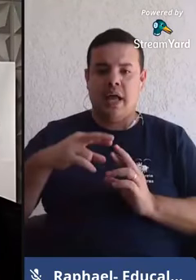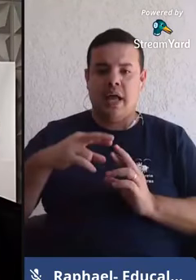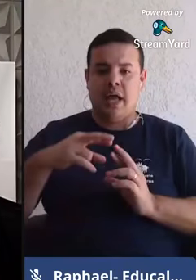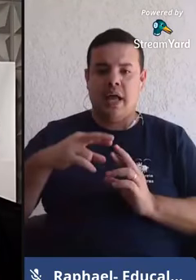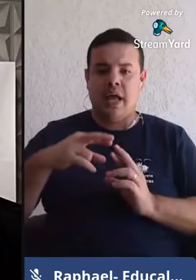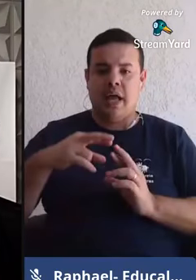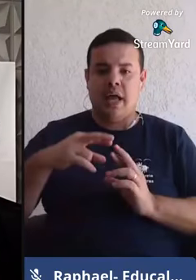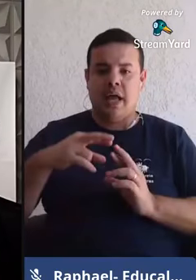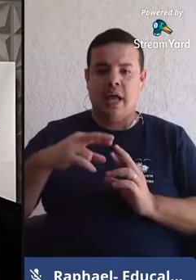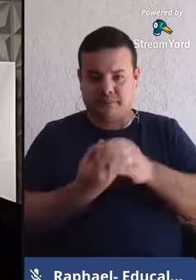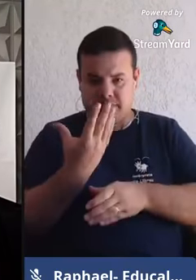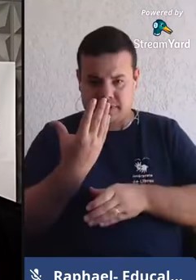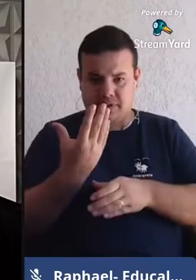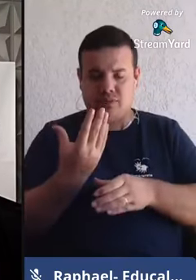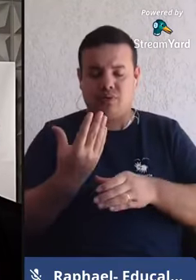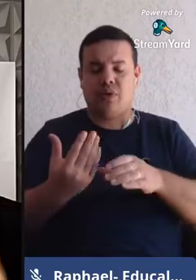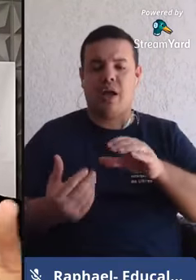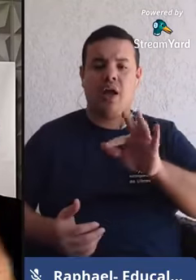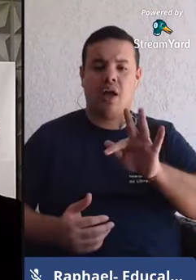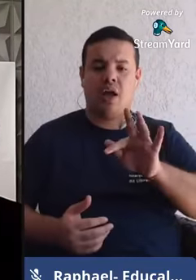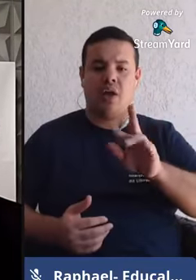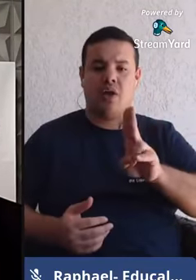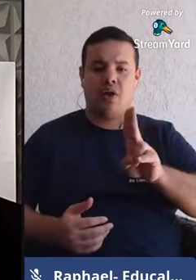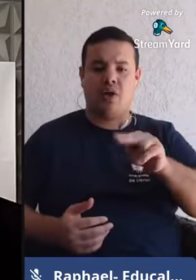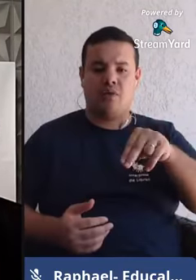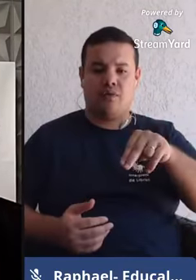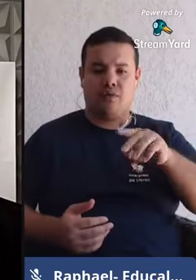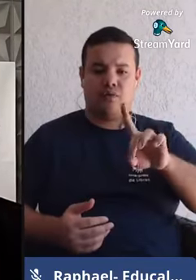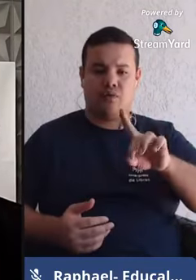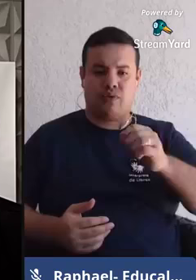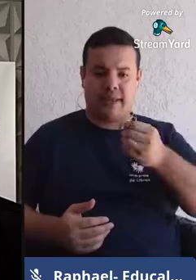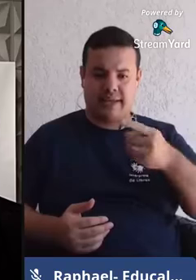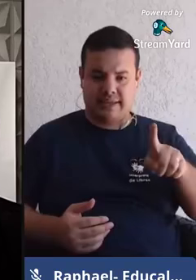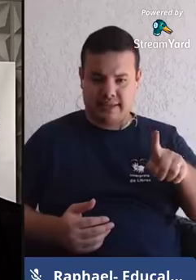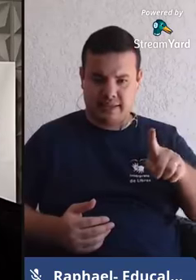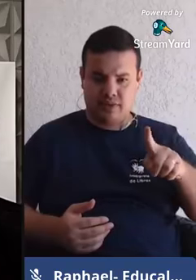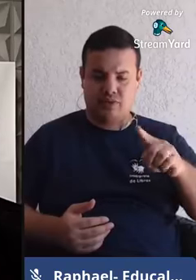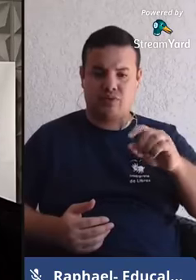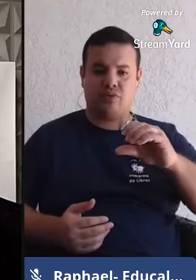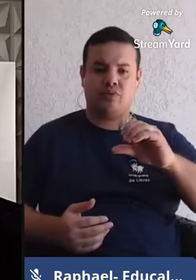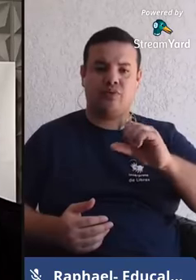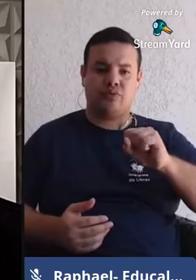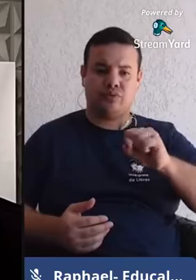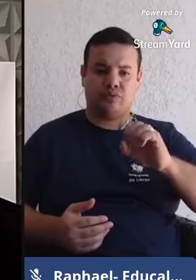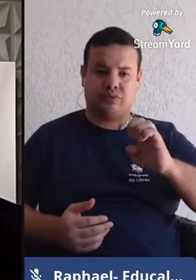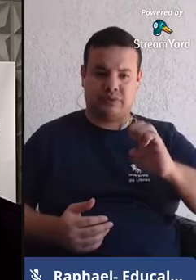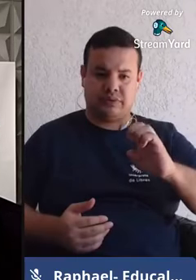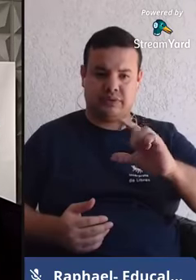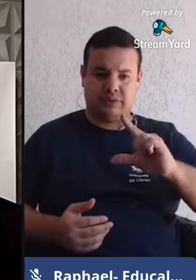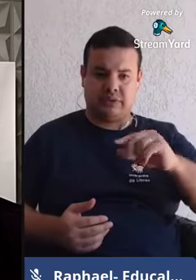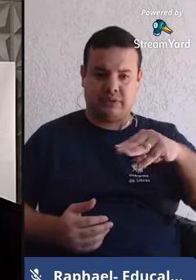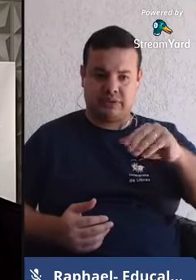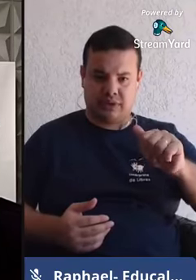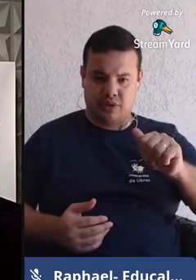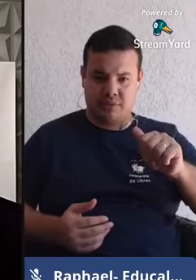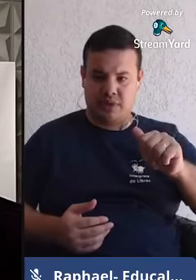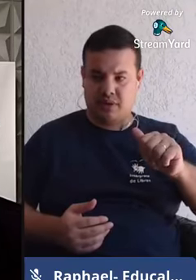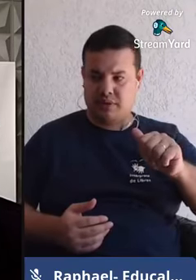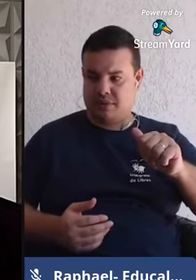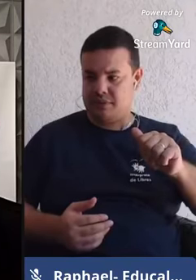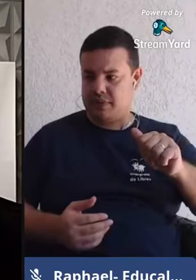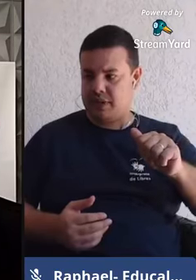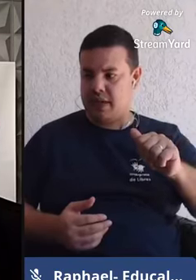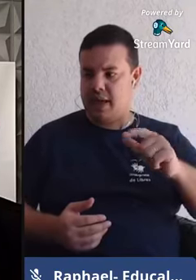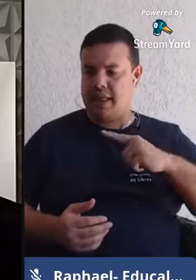né? Na ocasião, eu fiz, como eu te falei, a gente fez a REA 97 lá atrás, que a revista acabou virando o